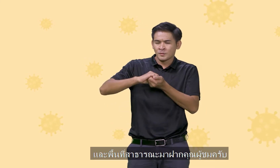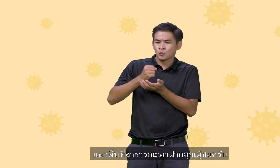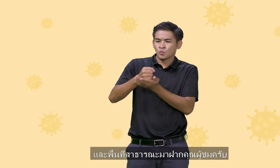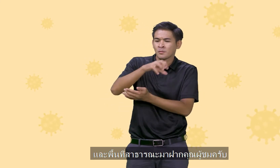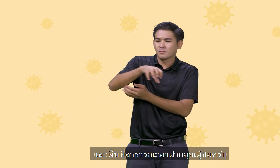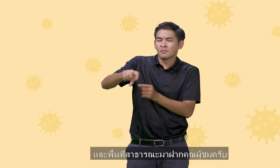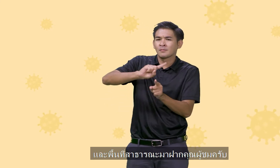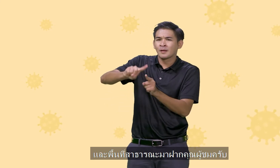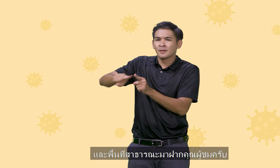ากคุณผู้ชมครับ